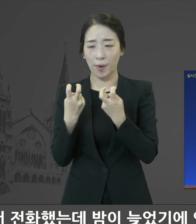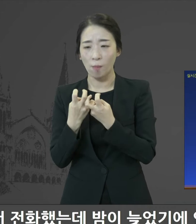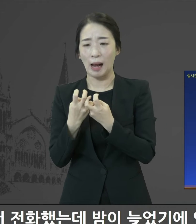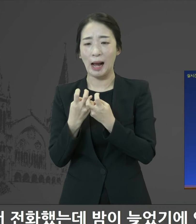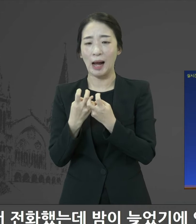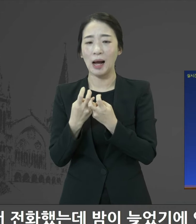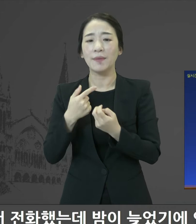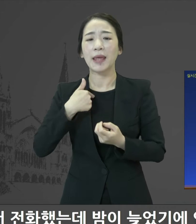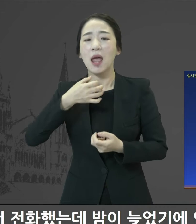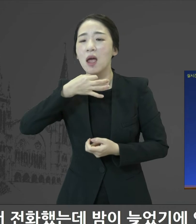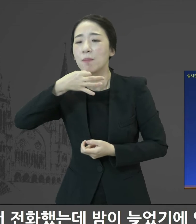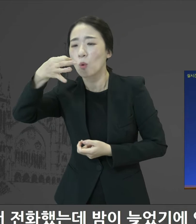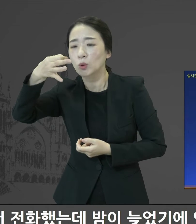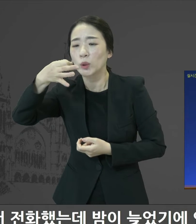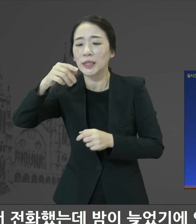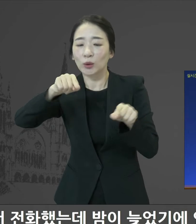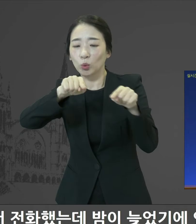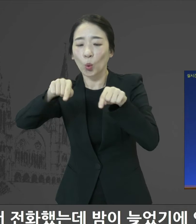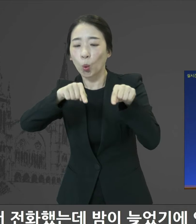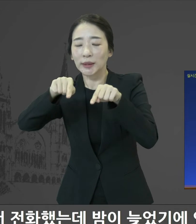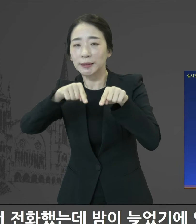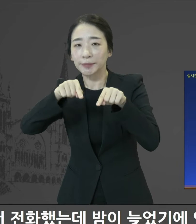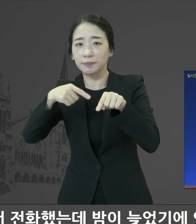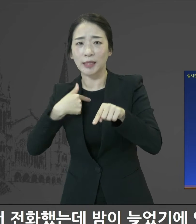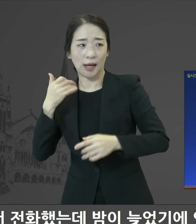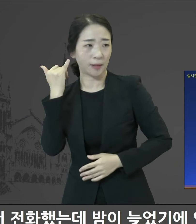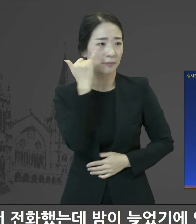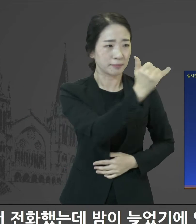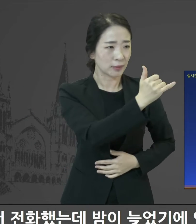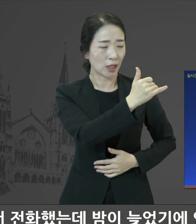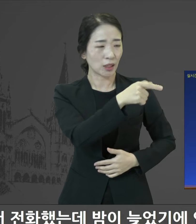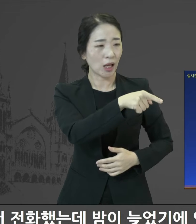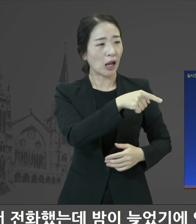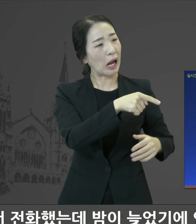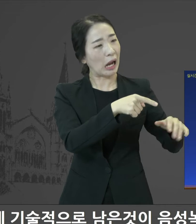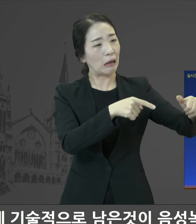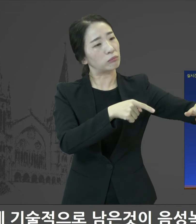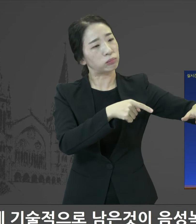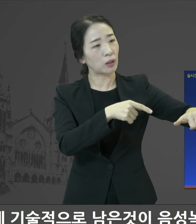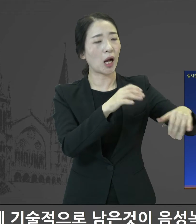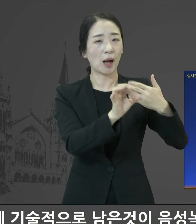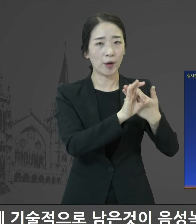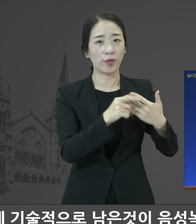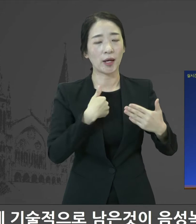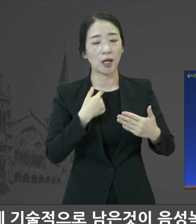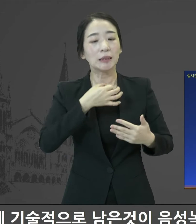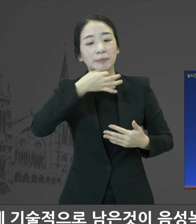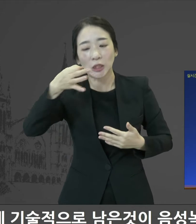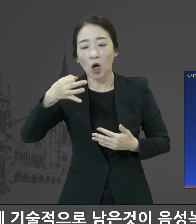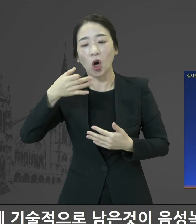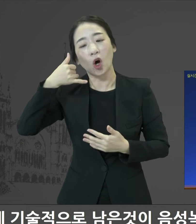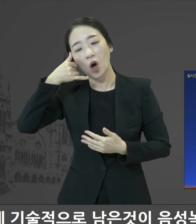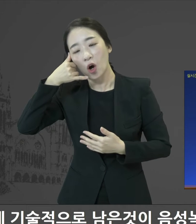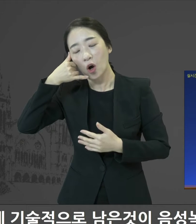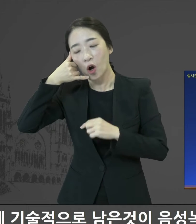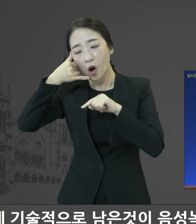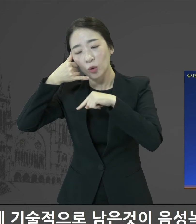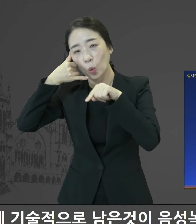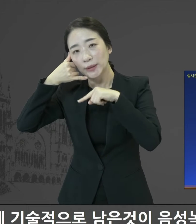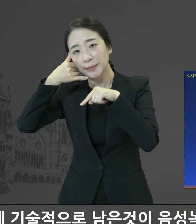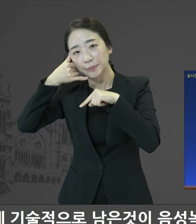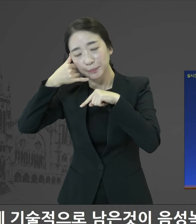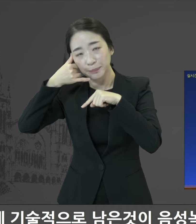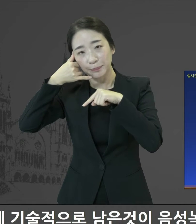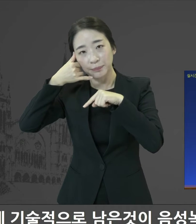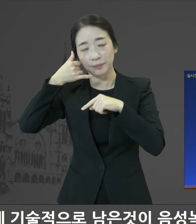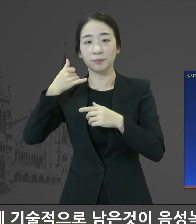녹음입니다. 음성 녹음, 누가 전화 오면 전화 받을 수 없습니다. 그런 녹음인데 제가 전화를 드렸는데 음성 녹음이 돼 있었습니다.